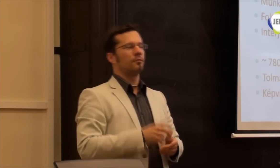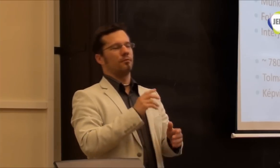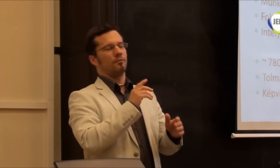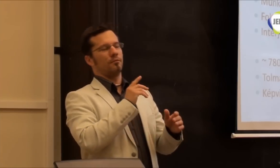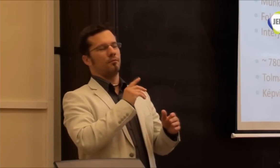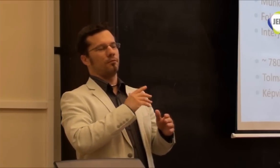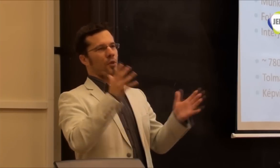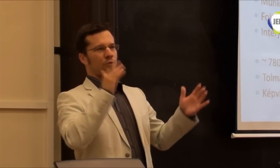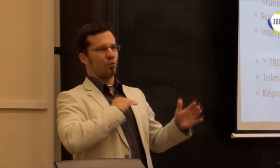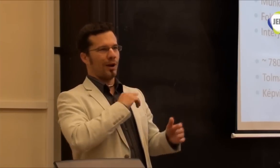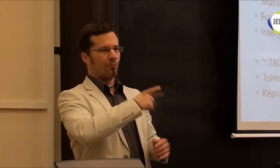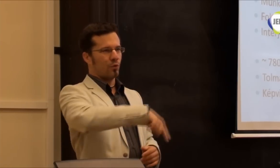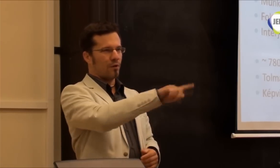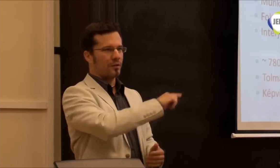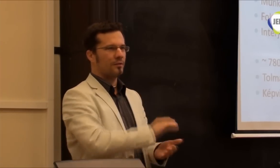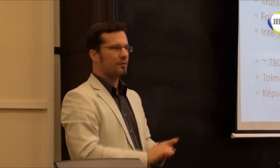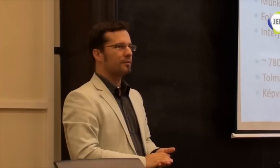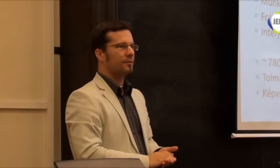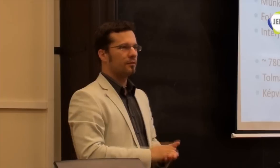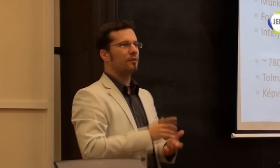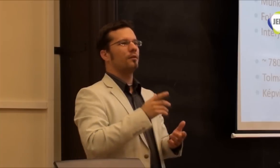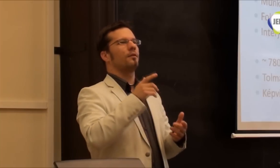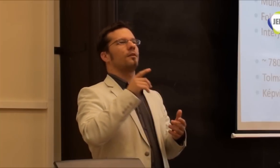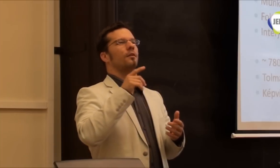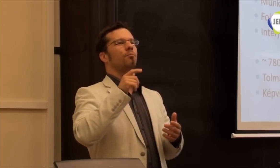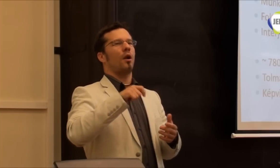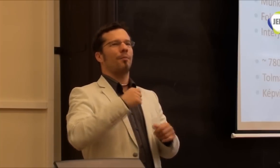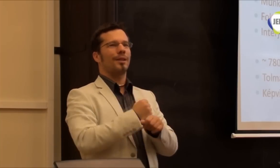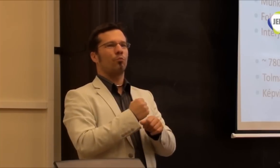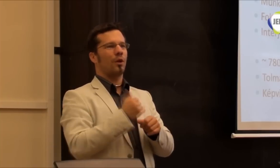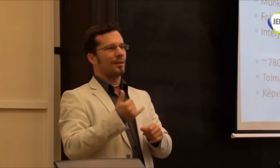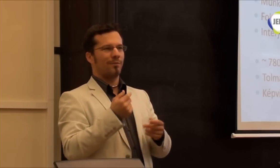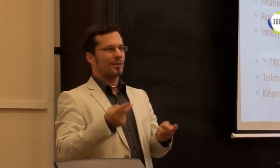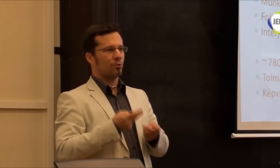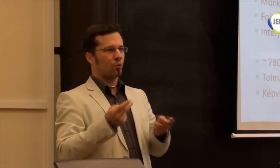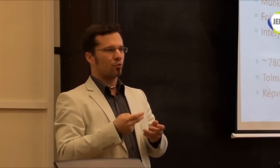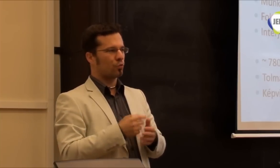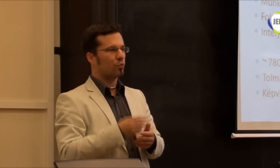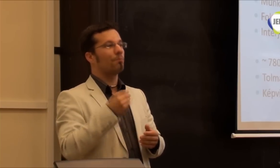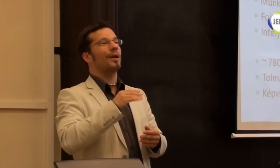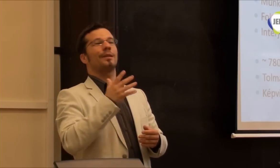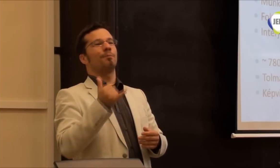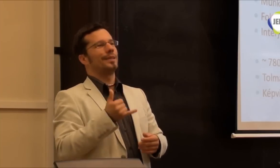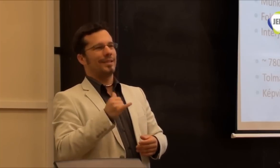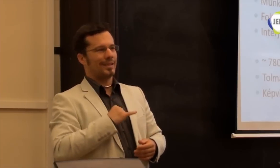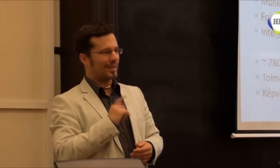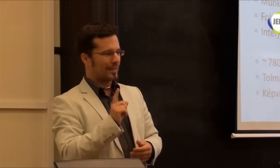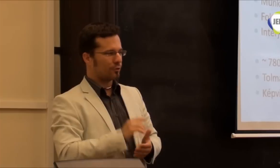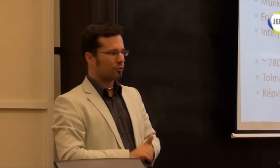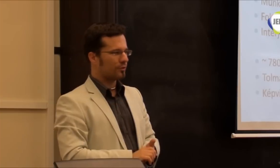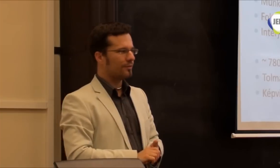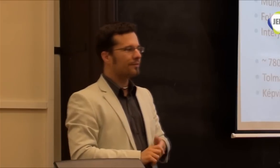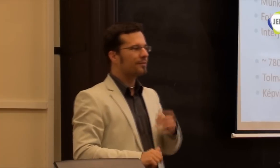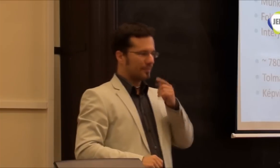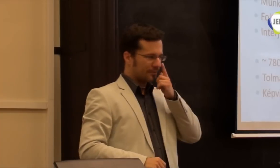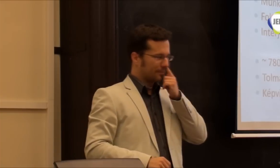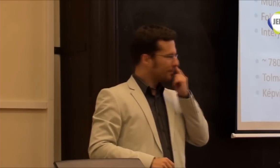laptopozom az ülés közben, nagy türelmük van ehhez. A parlamenti munka nem mindig könnyű, mert nem mindig